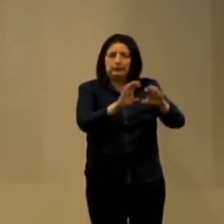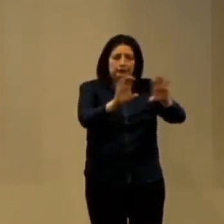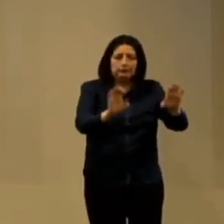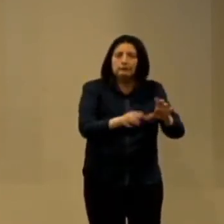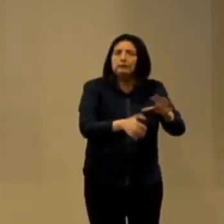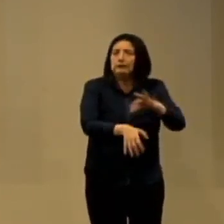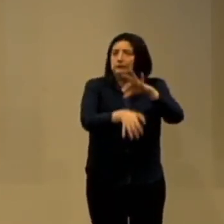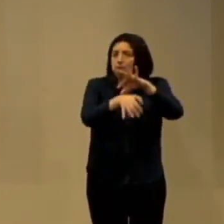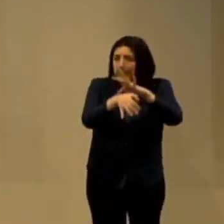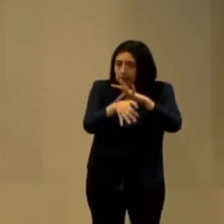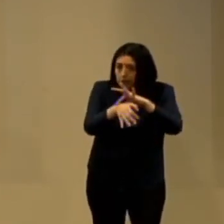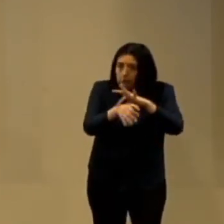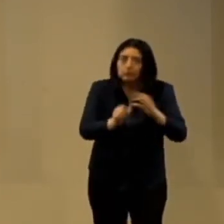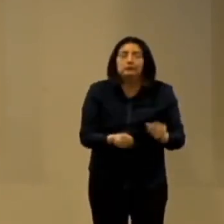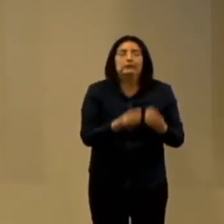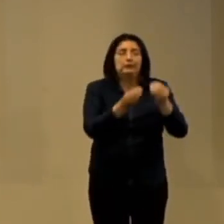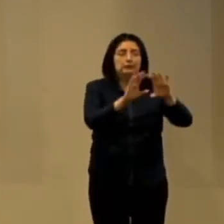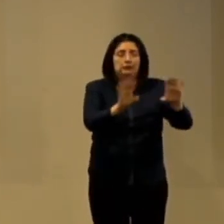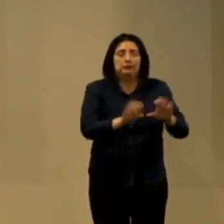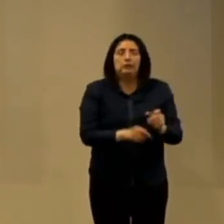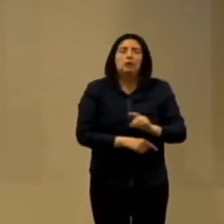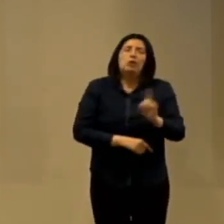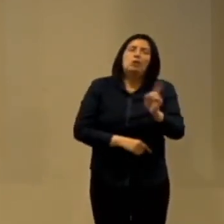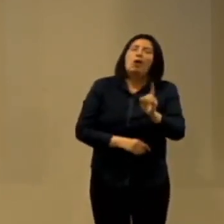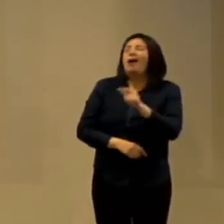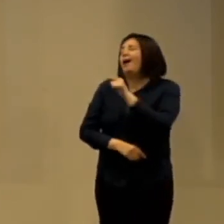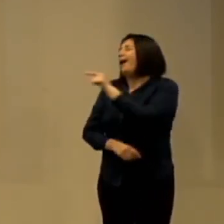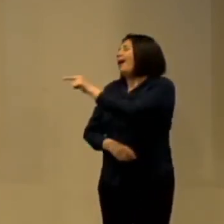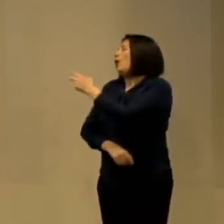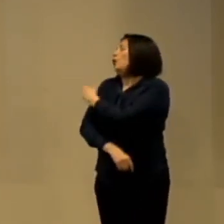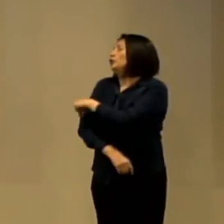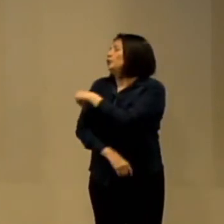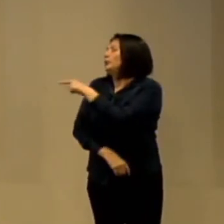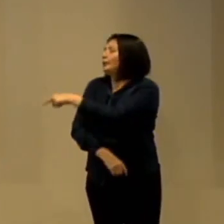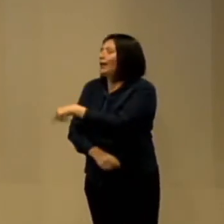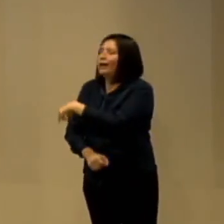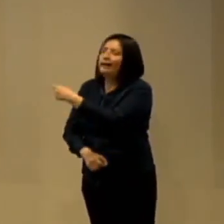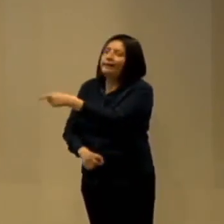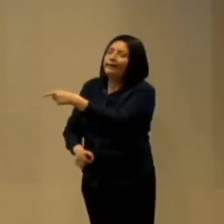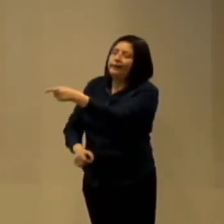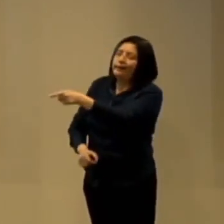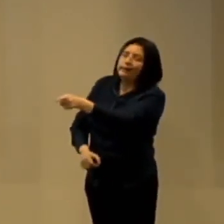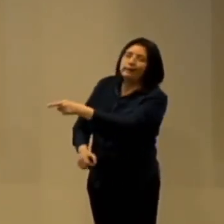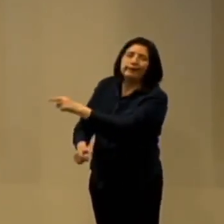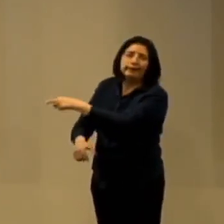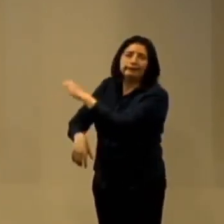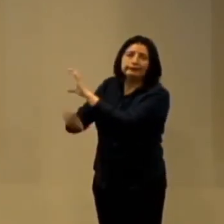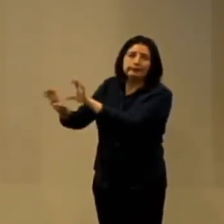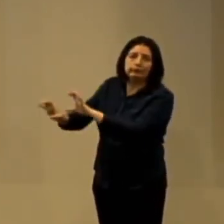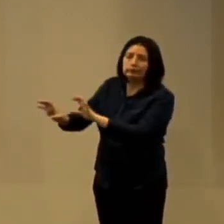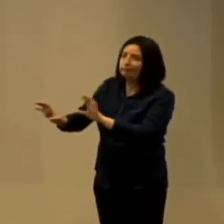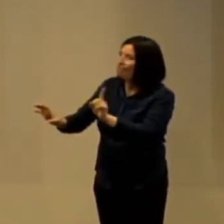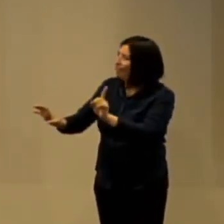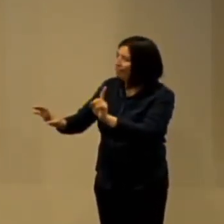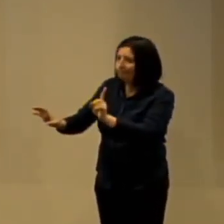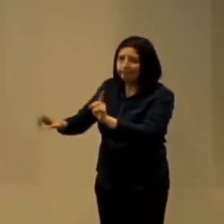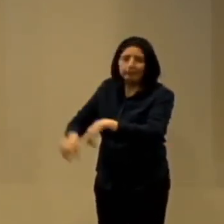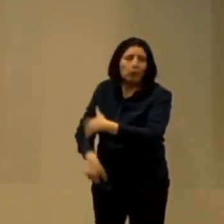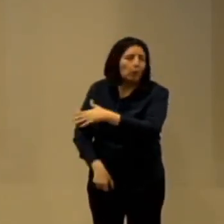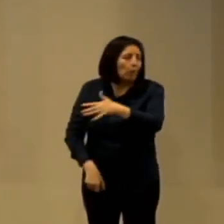el médico certificador. O sea, ya no decimos que el hospital, el 1-4, el 1-3 es el que debe certificar, no.